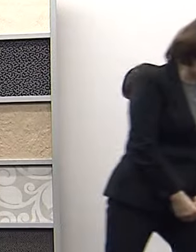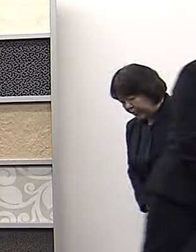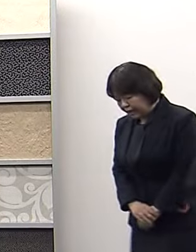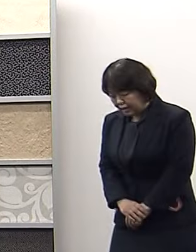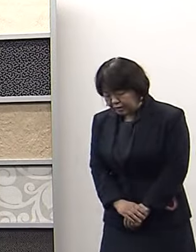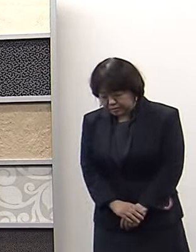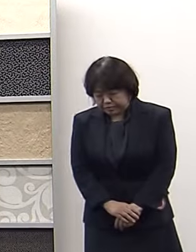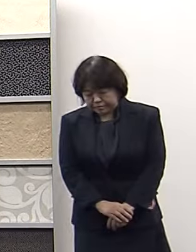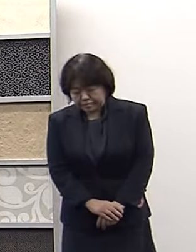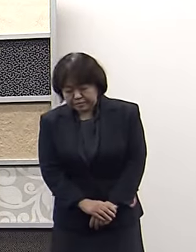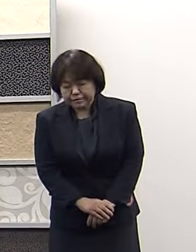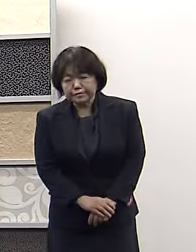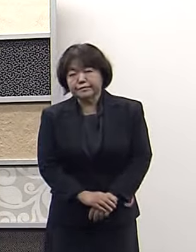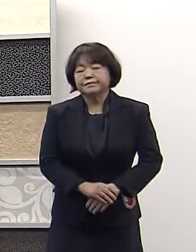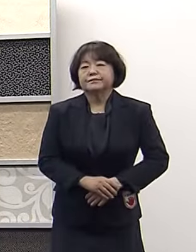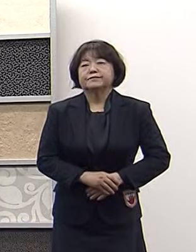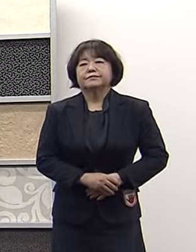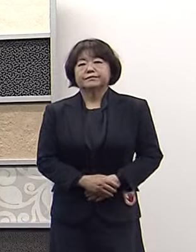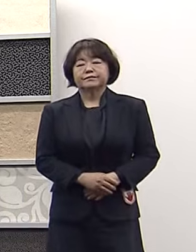まあですね、